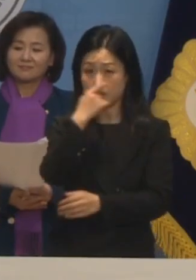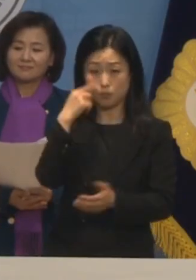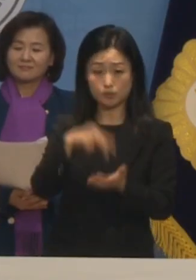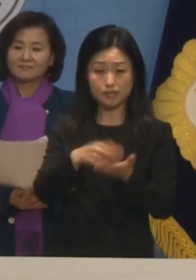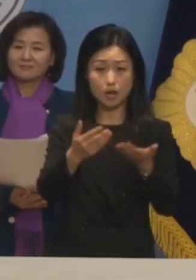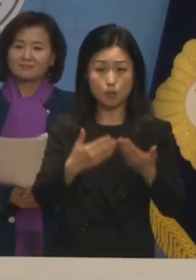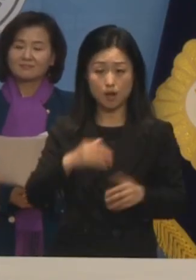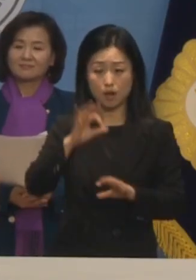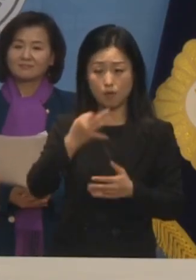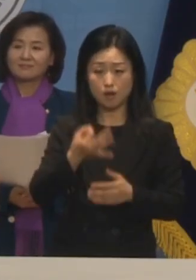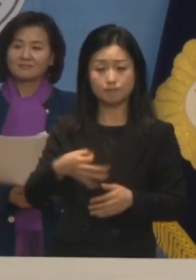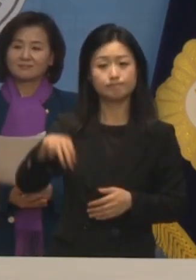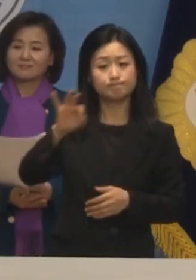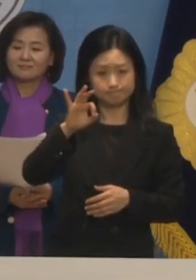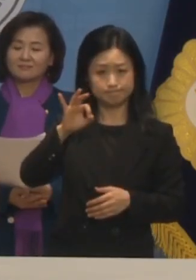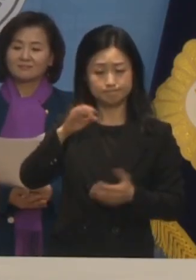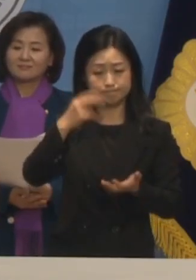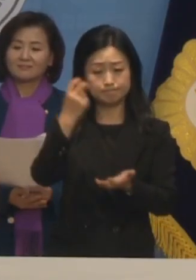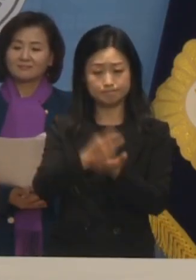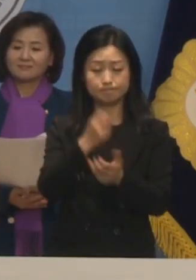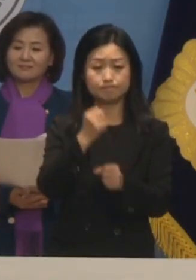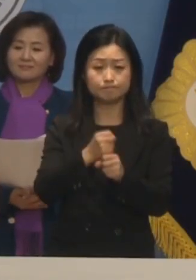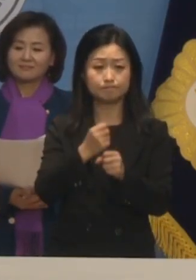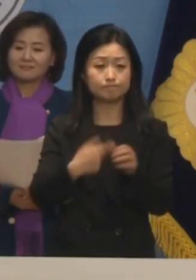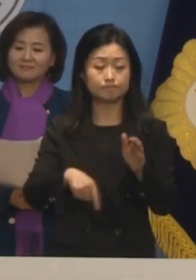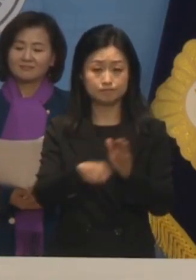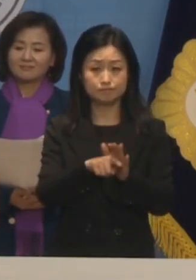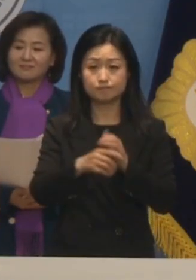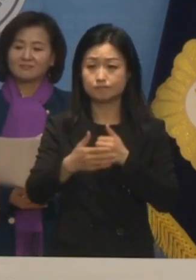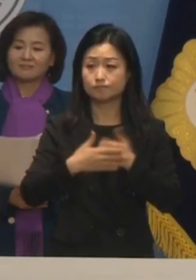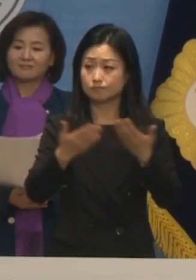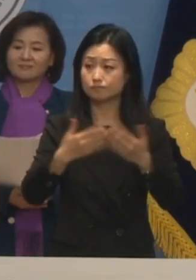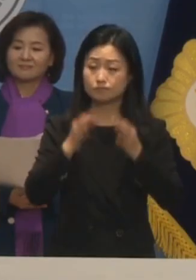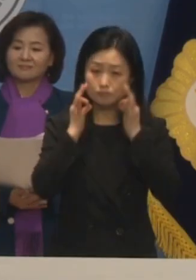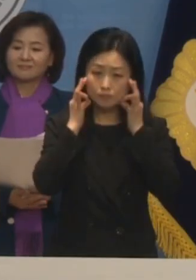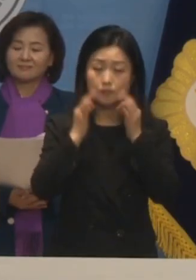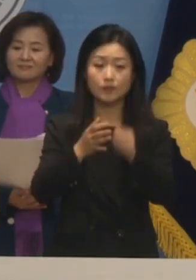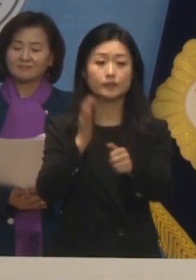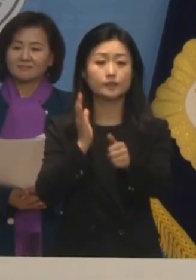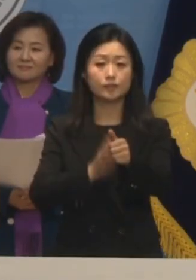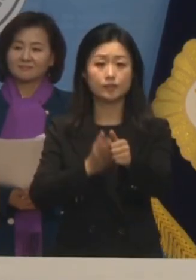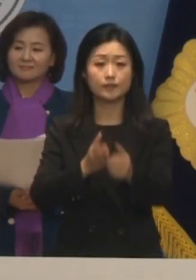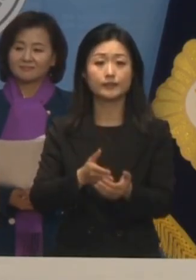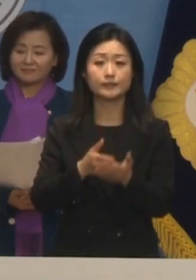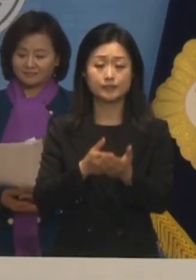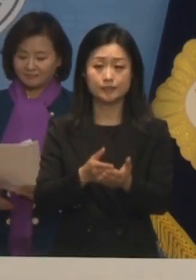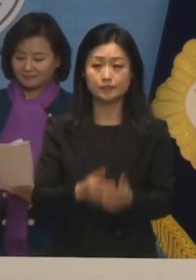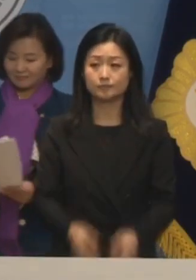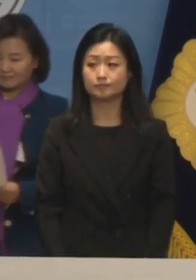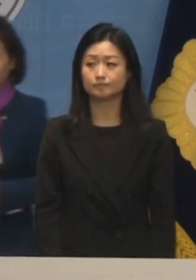처우 개선 등에 관한 법률이 제정될 수 있도록 노력할 것을 촉구합니다.